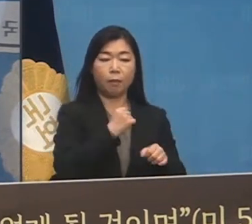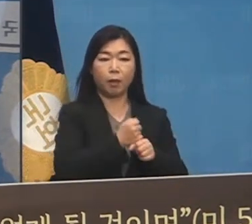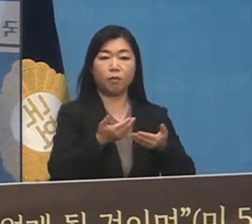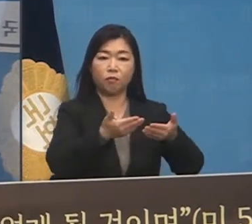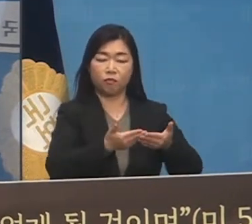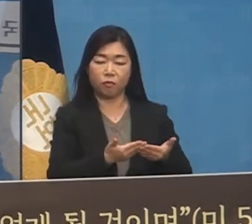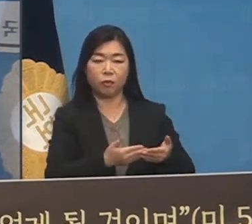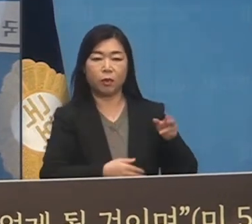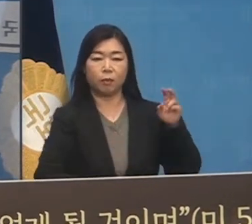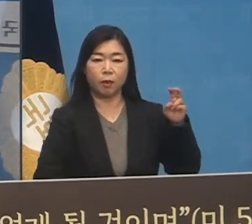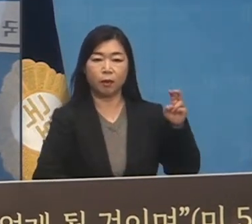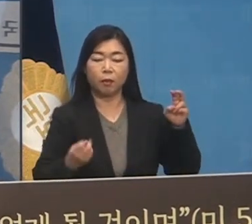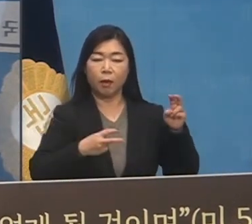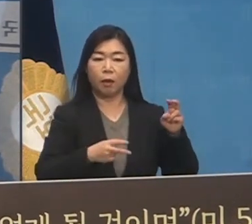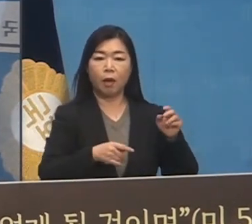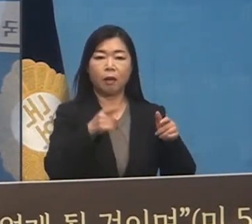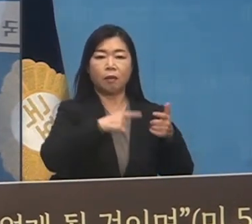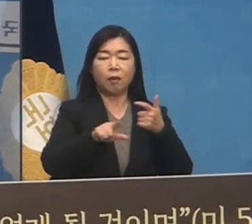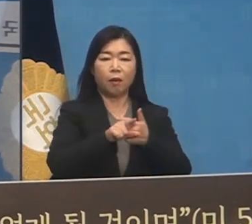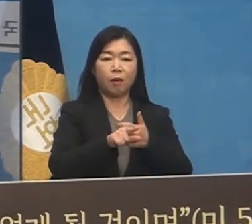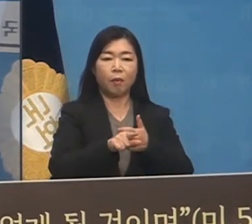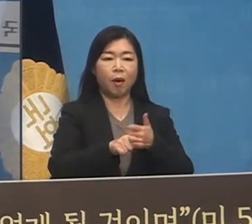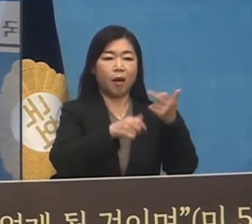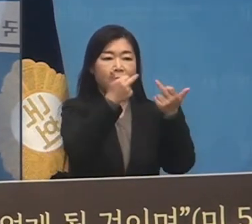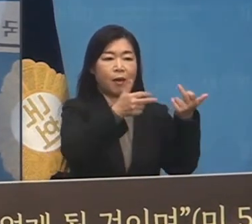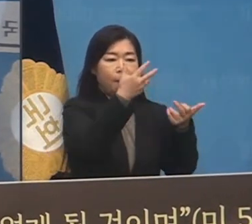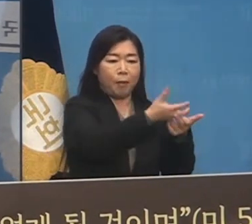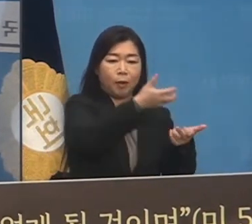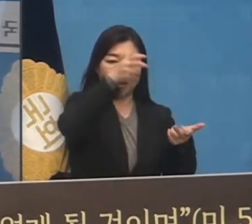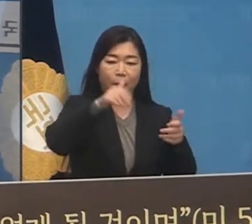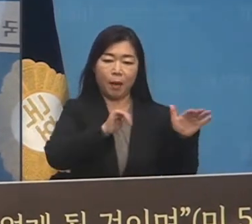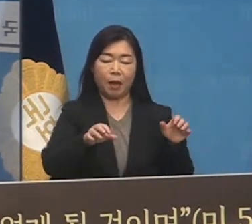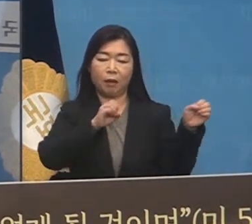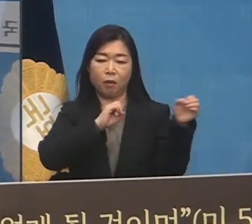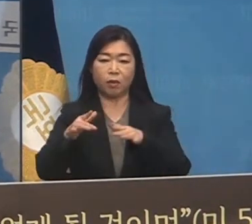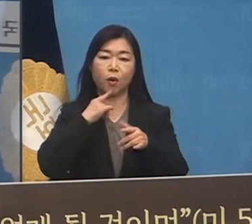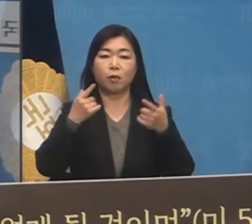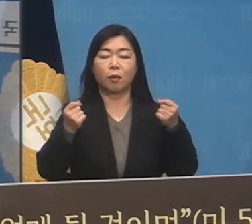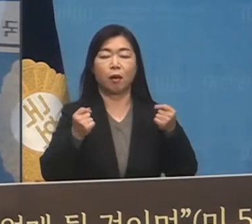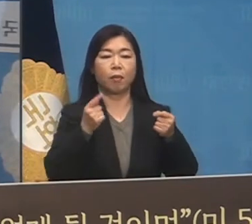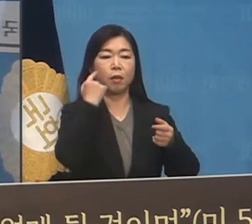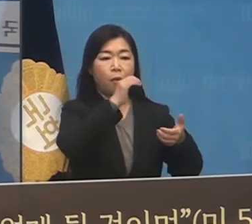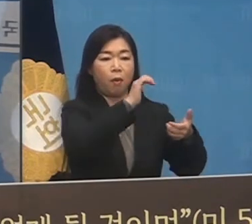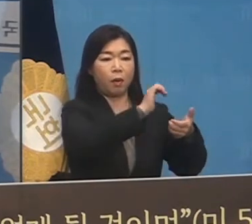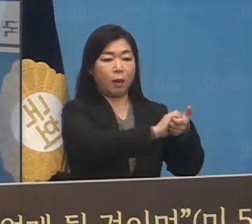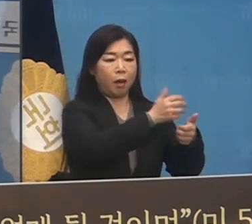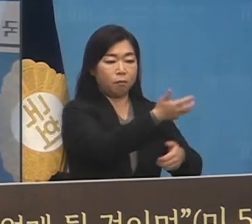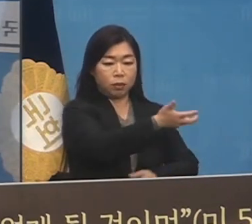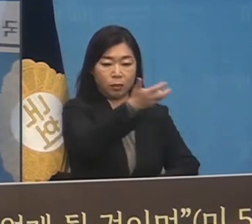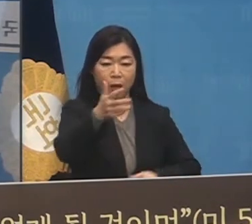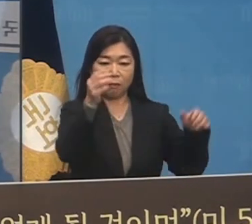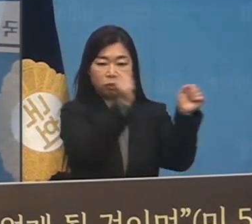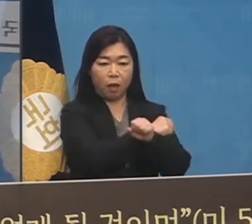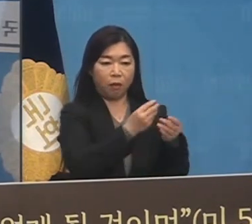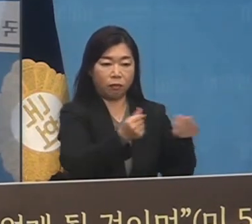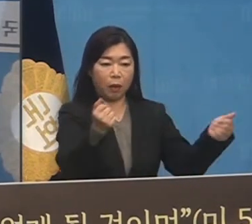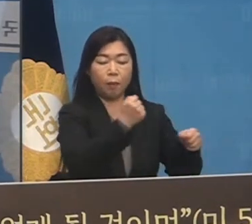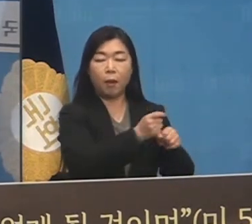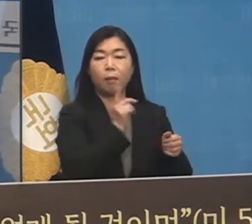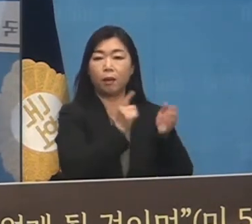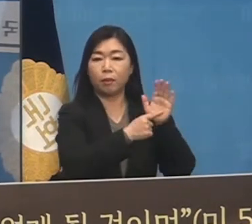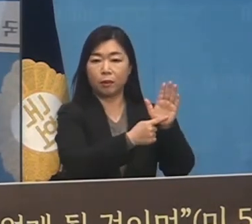만들 것이며 산을 바다에 던지듯 청와대 특정 공간을 옮기고 허물 것이라 한